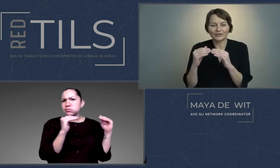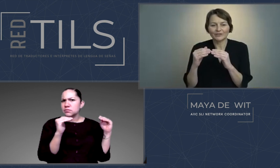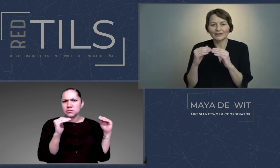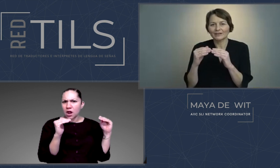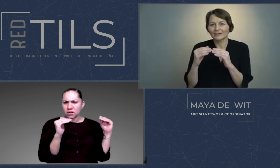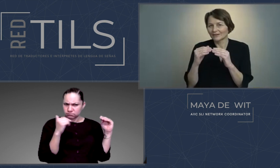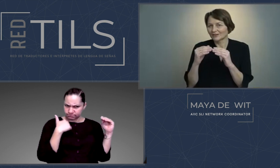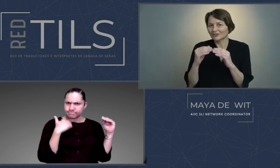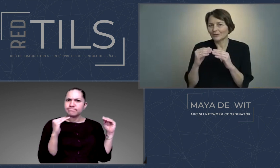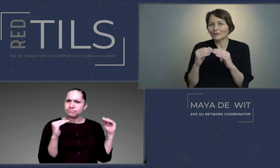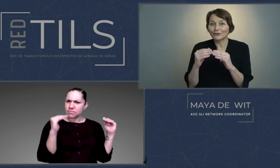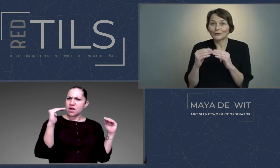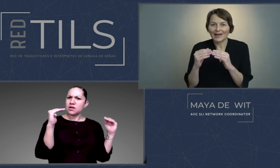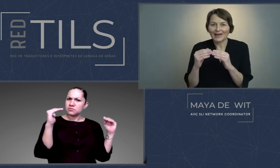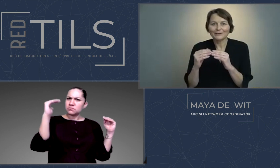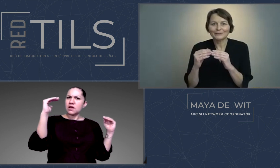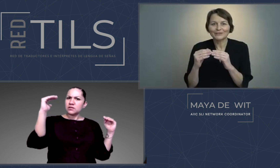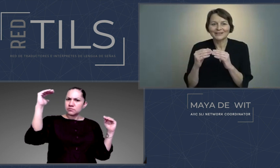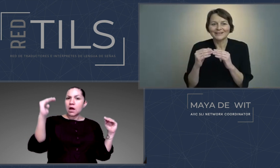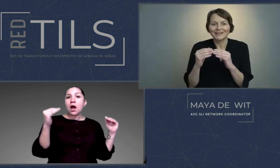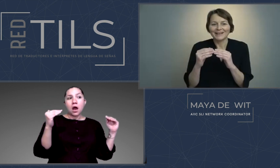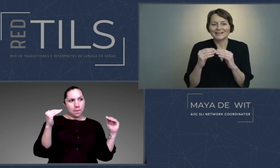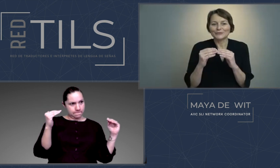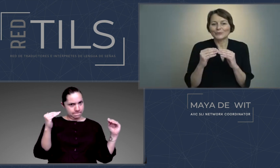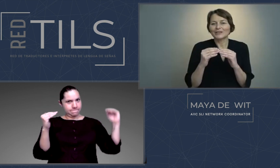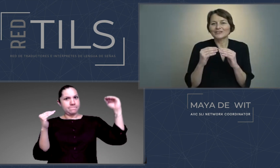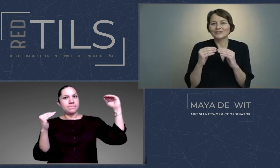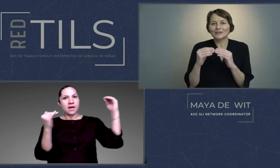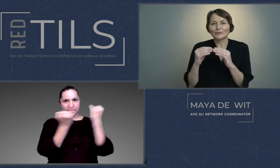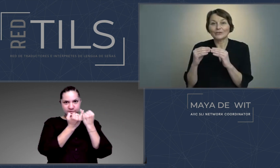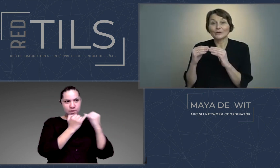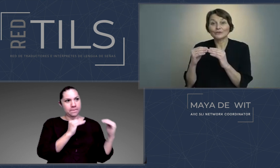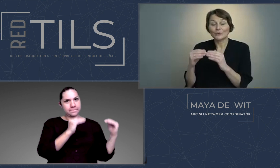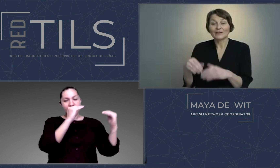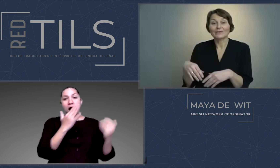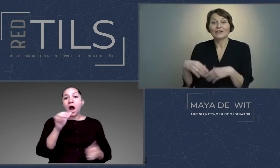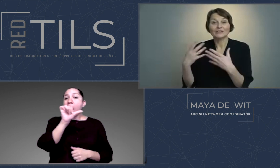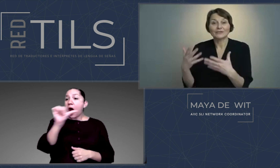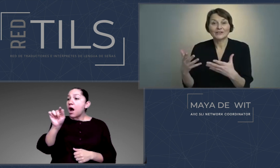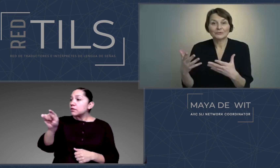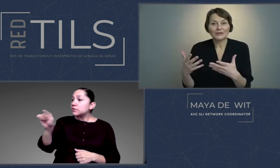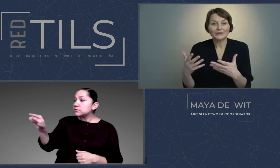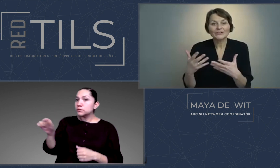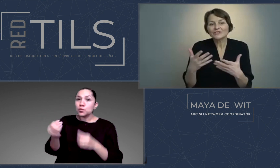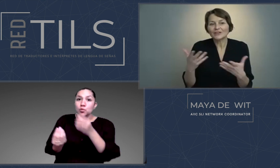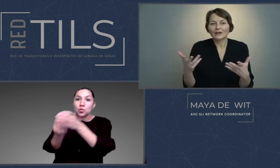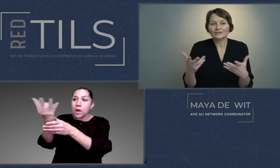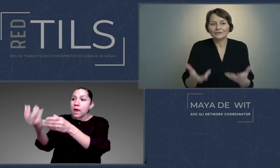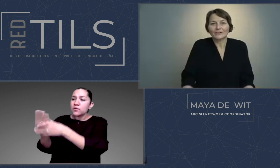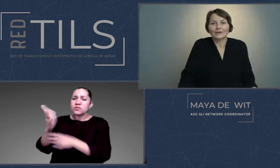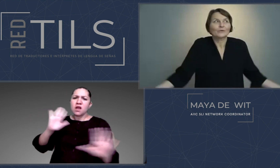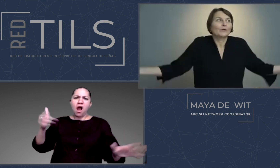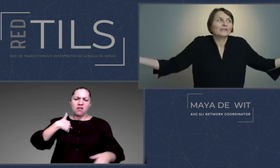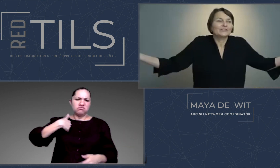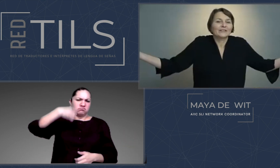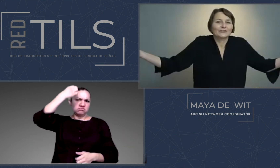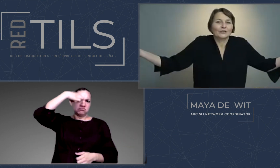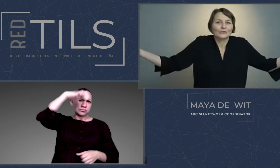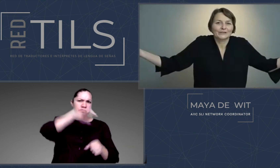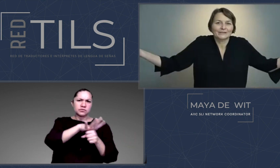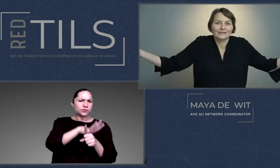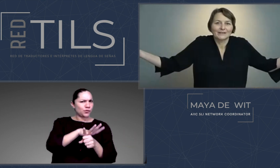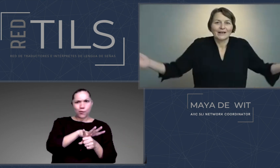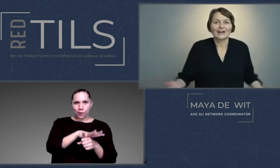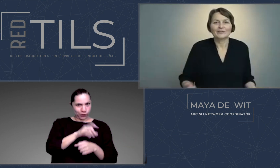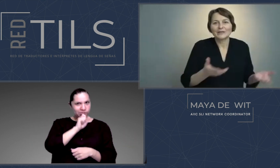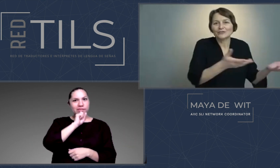y muy nivelado. O sea, no se trata solamente con los nuevos que vienen llegando a la profesión, sino con los que ya están ahí. Lo que veo es